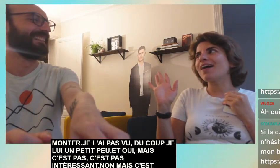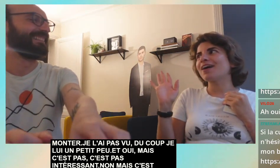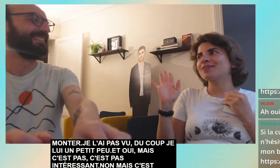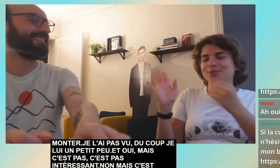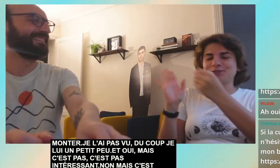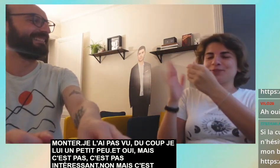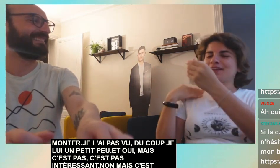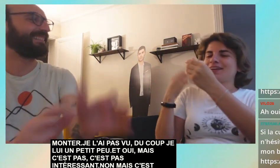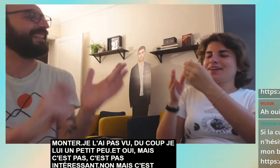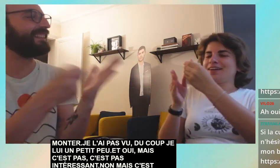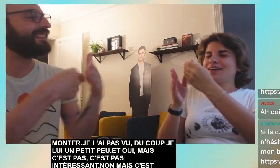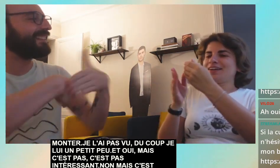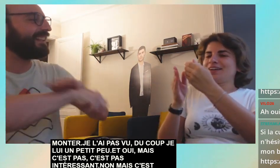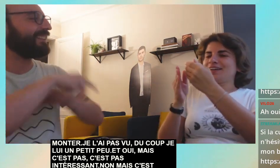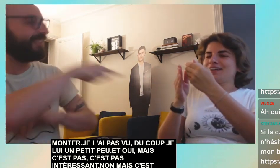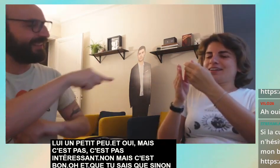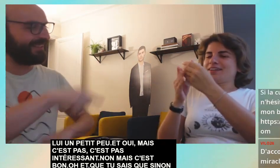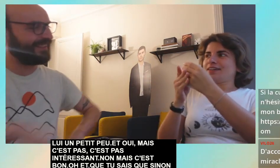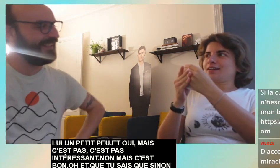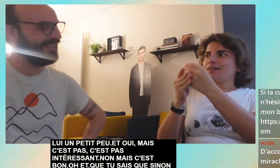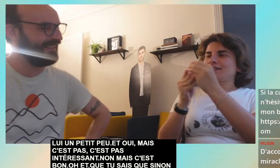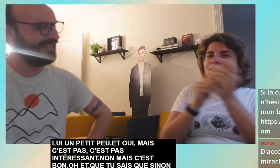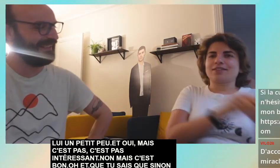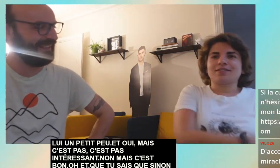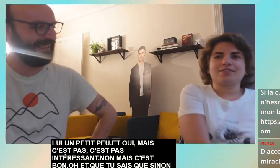ah mon dieu. C'est ta date de naissance.